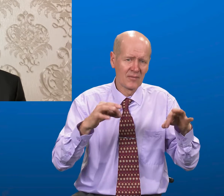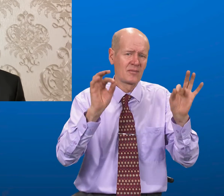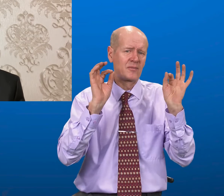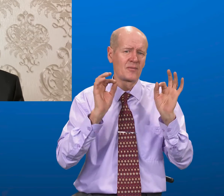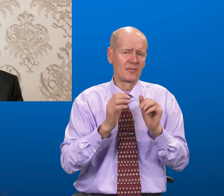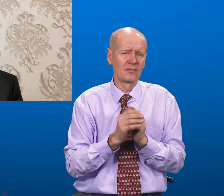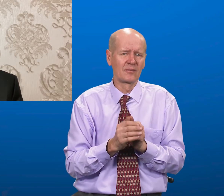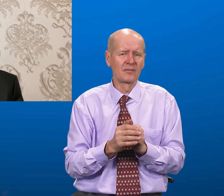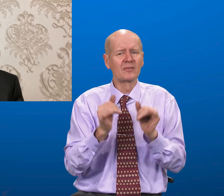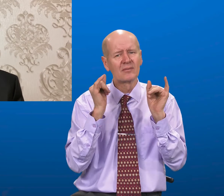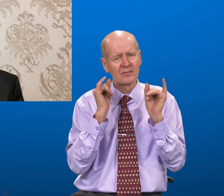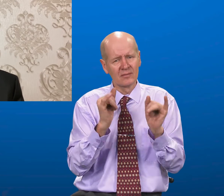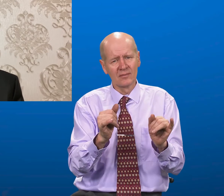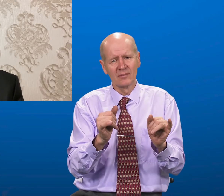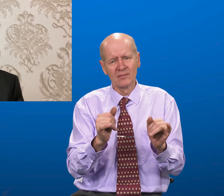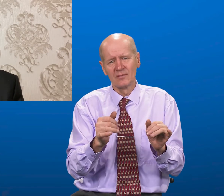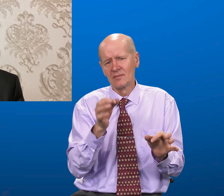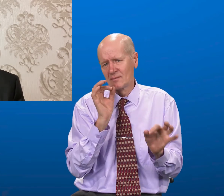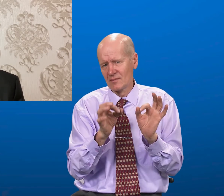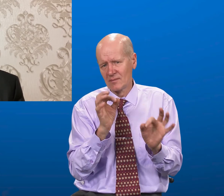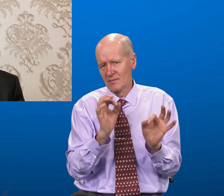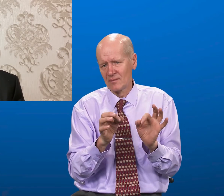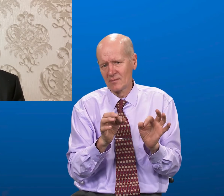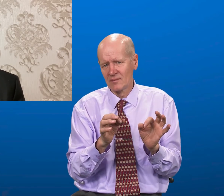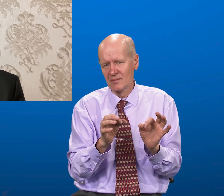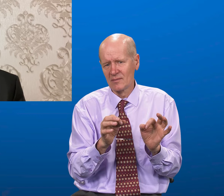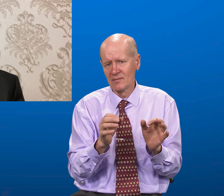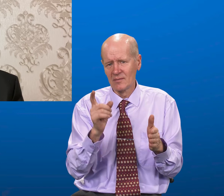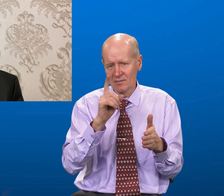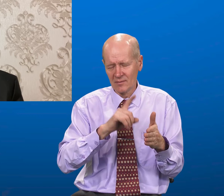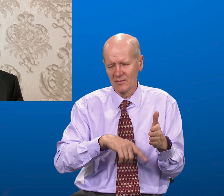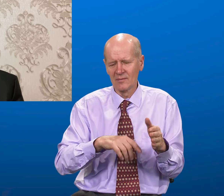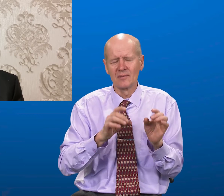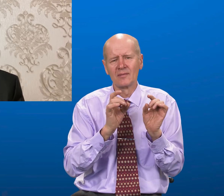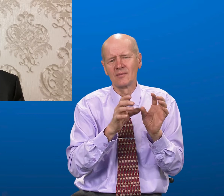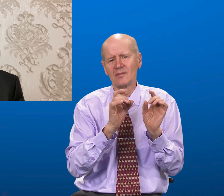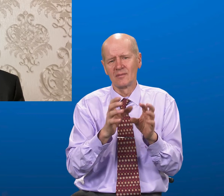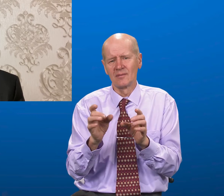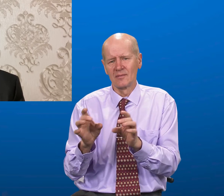дать свободу. Свободу для нормального